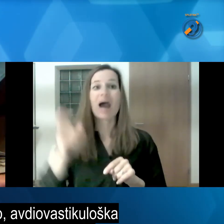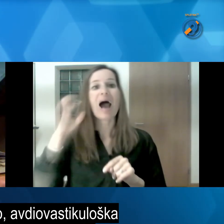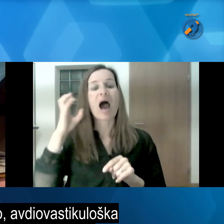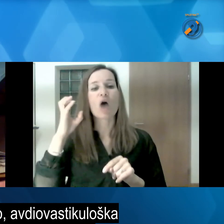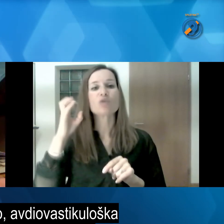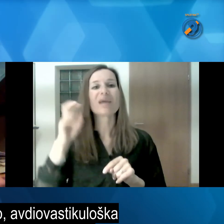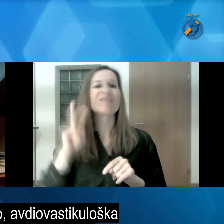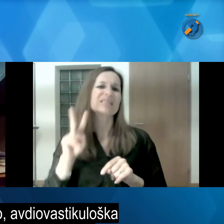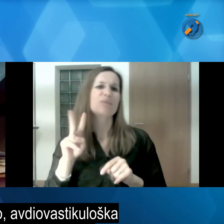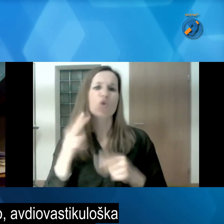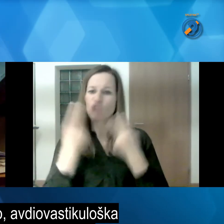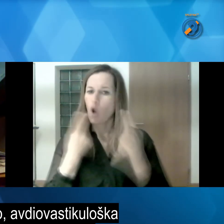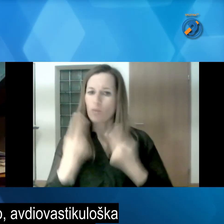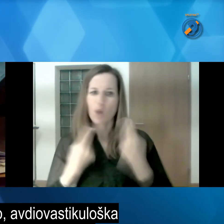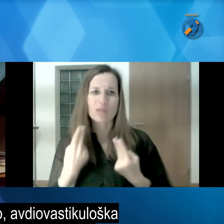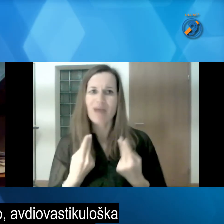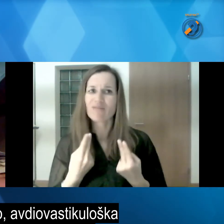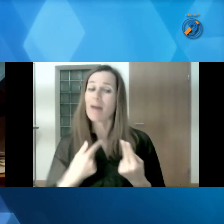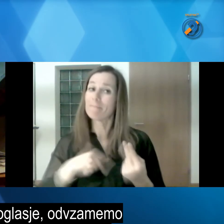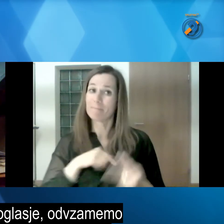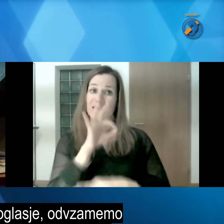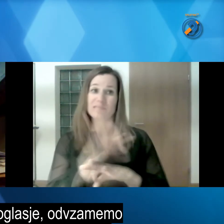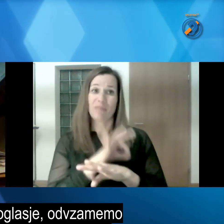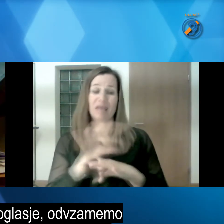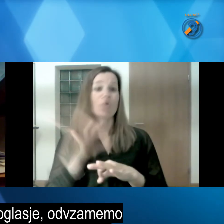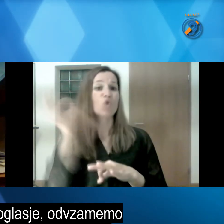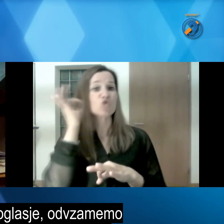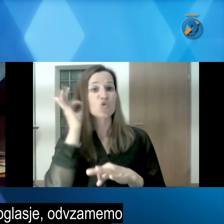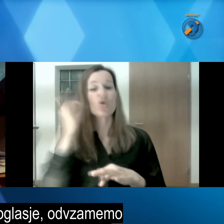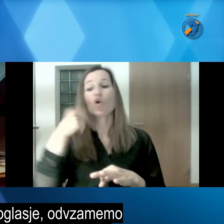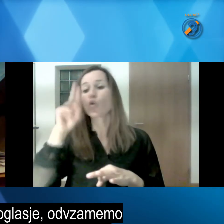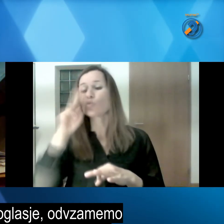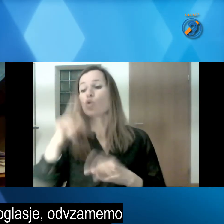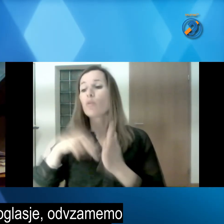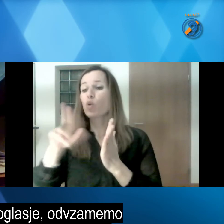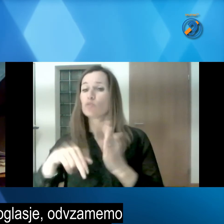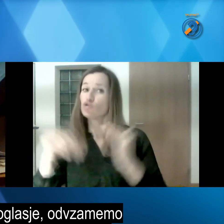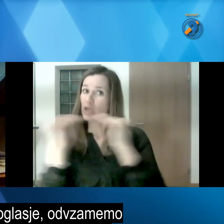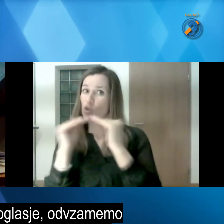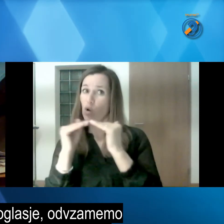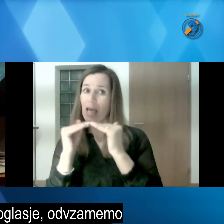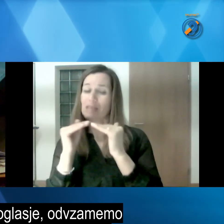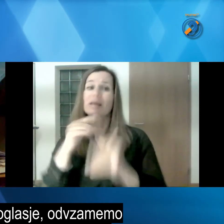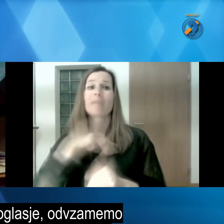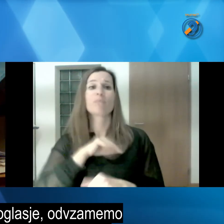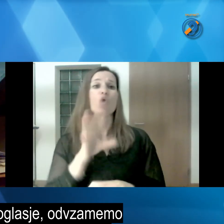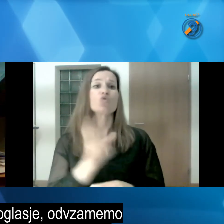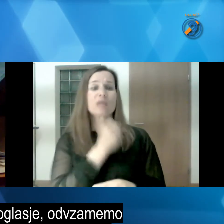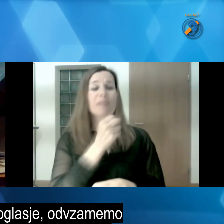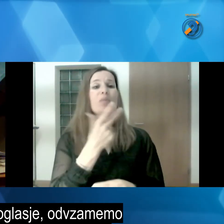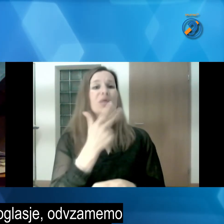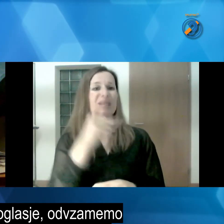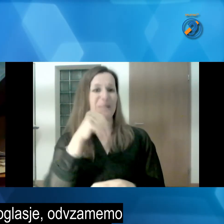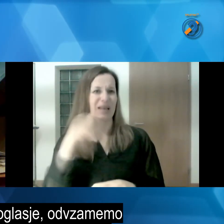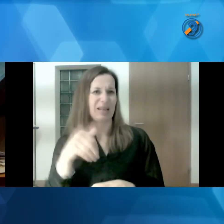audiovestibulološka obravnava, mi izmerimo sluh, gospod podpiše soglasje, mi odvzamemo 3 ml venske